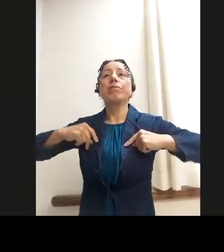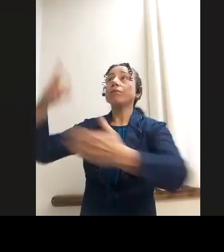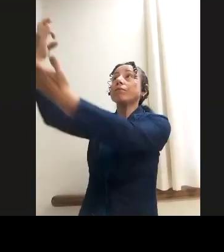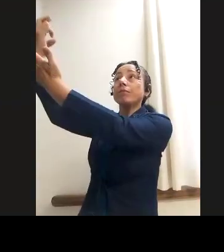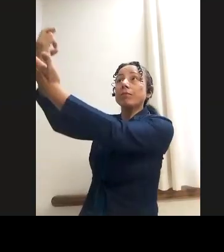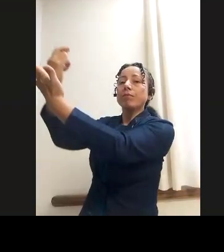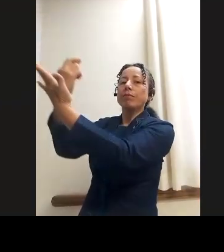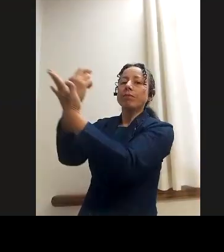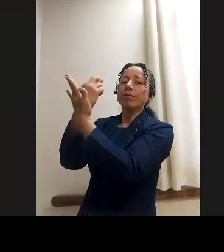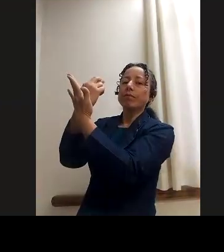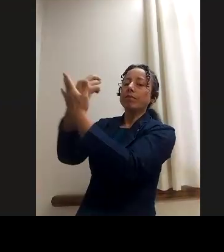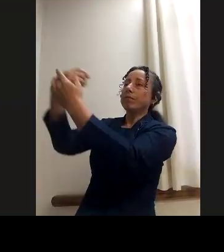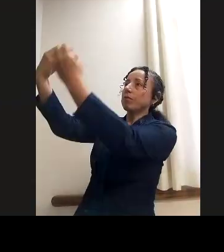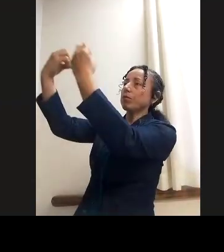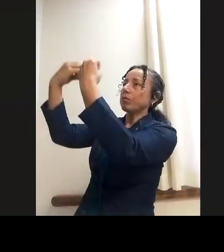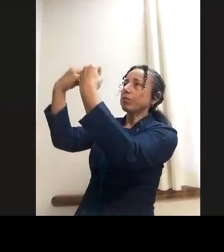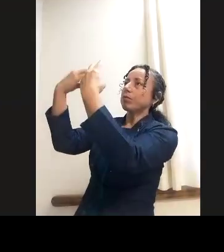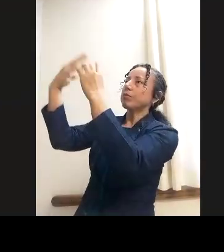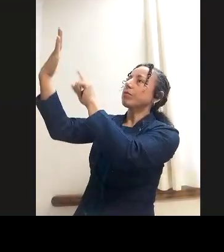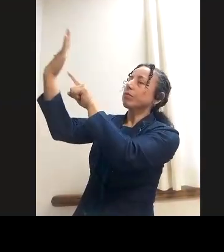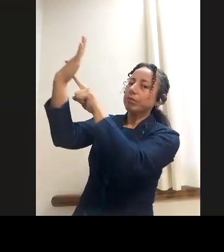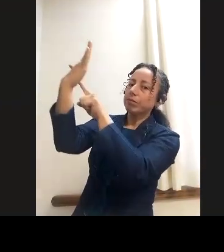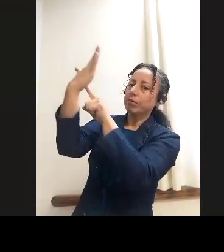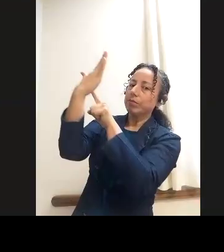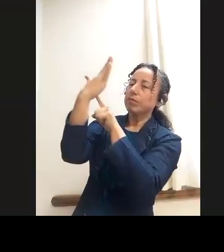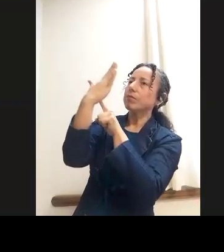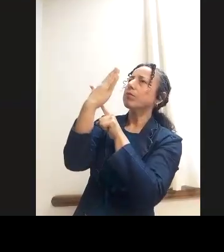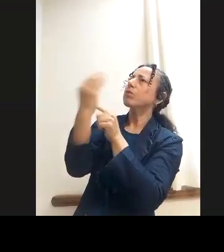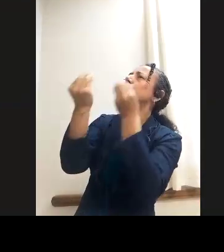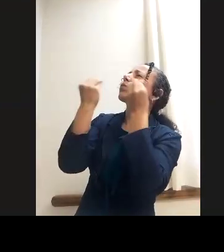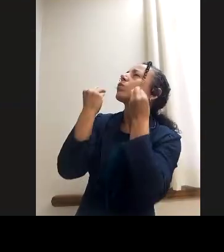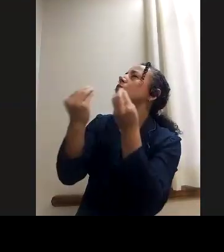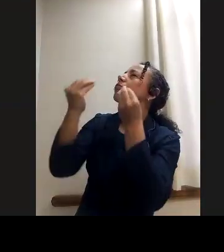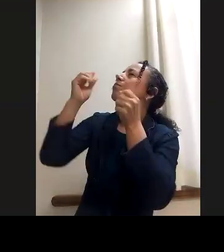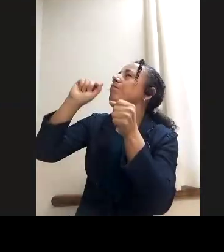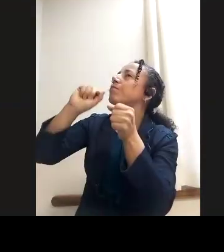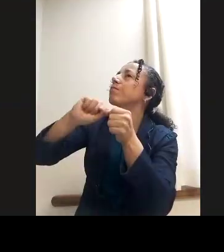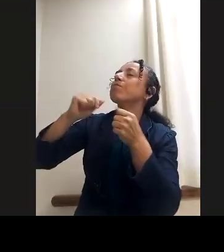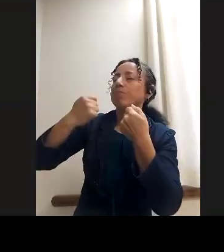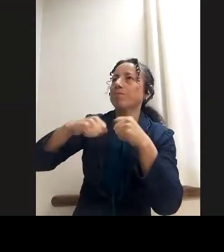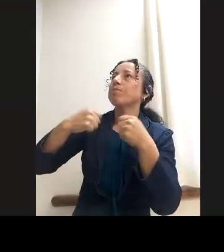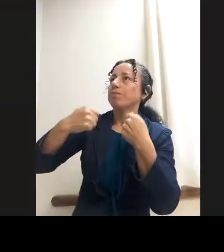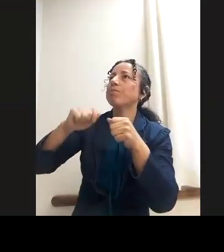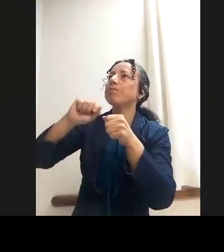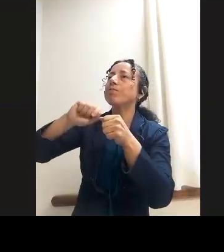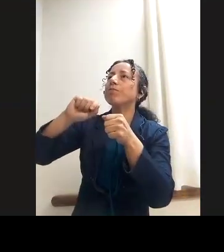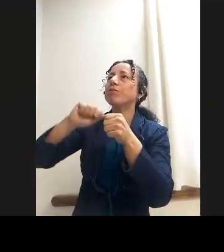O Senhor mostrou-me o que fazer. O